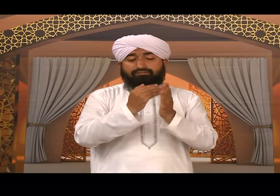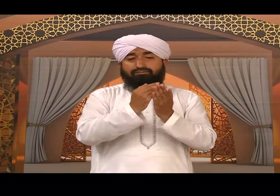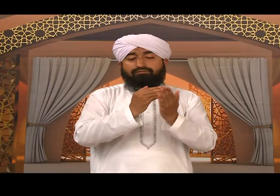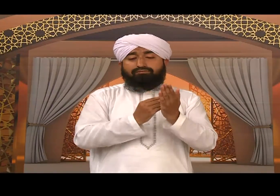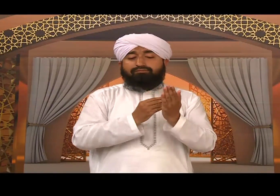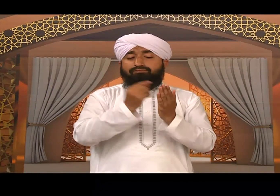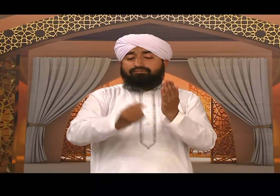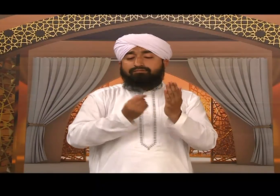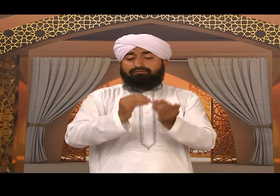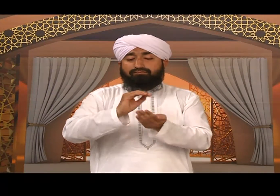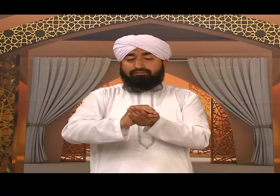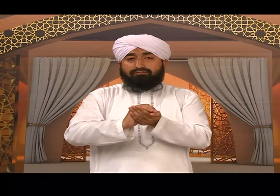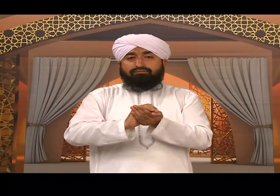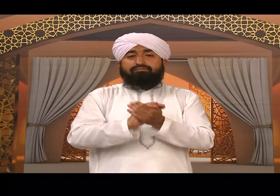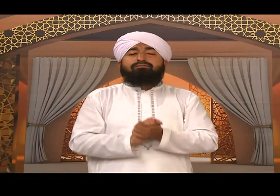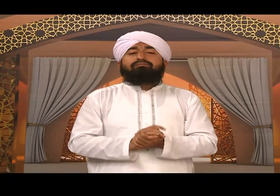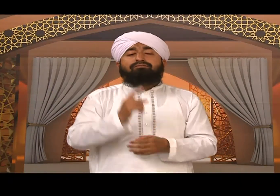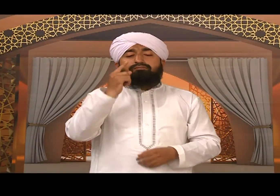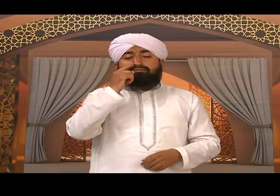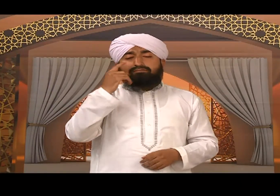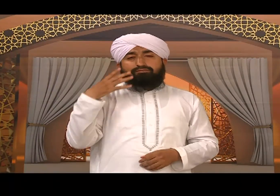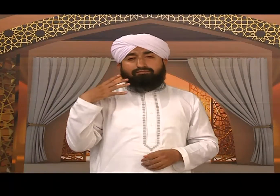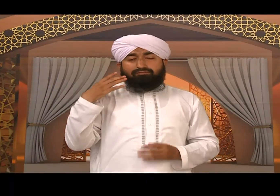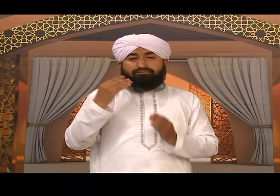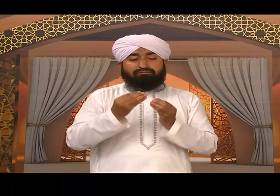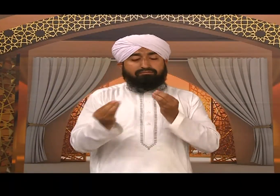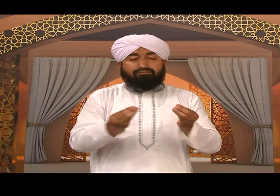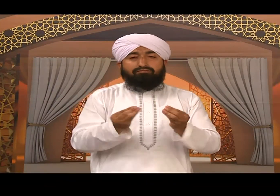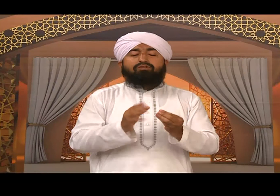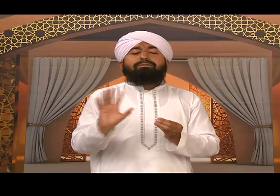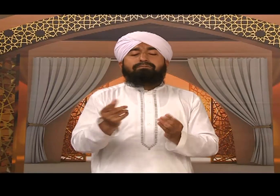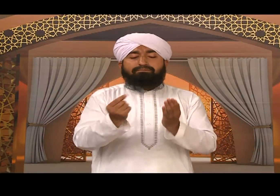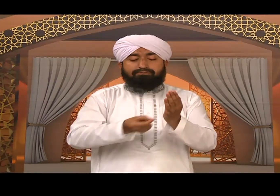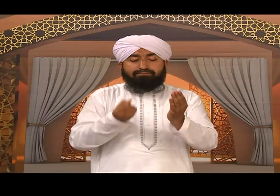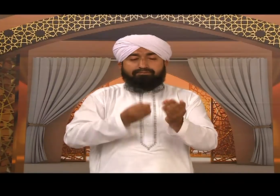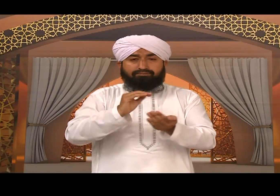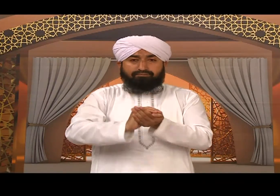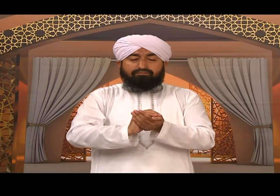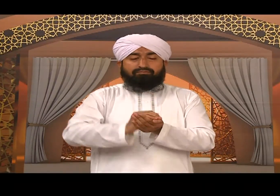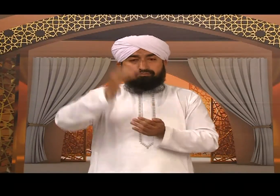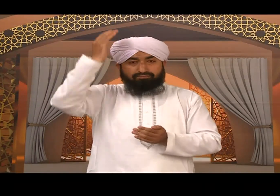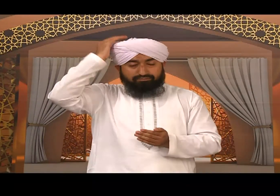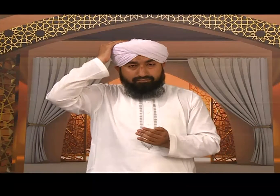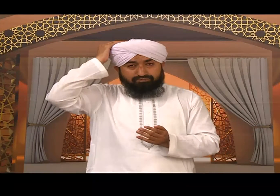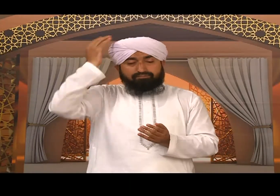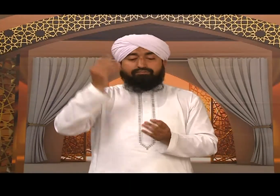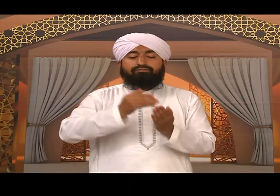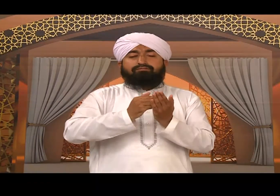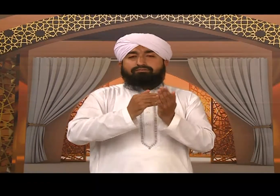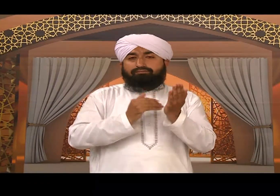ہے، اس میں بالخصوص اسلامی بہنوں کے لیے زیادہ آسانی ہے، چنانچہ لکھا ہے مسح سر میں ادائے سنت کو یہ بھی کافی ہے